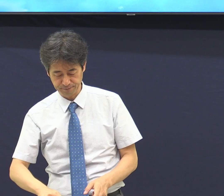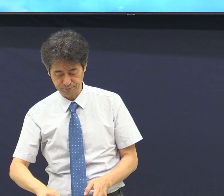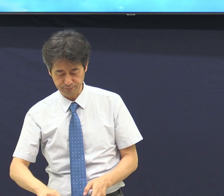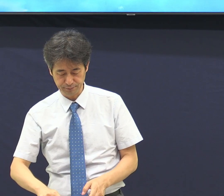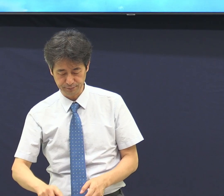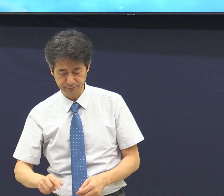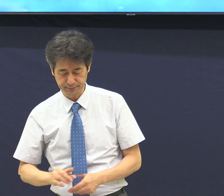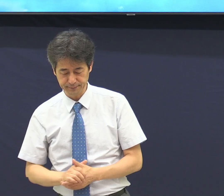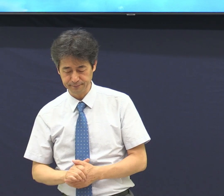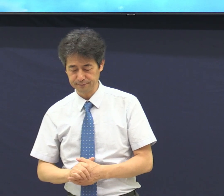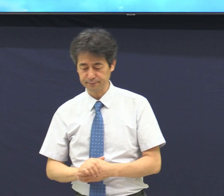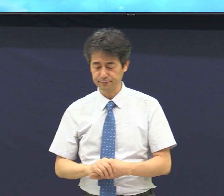것입니다.